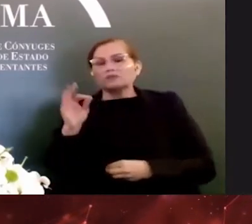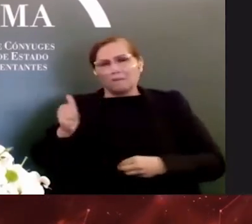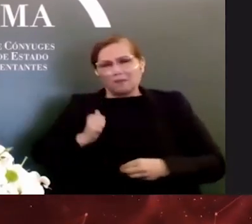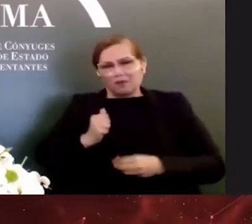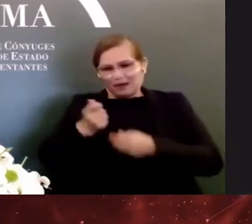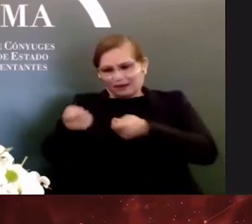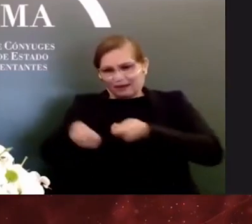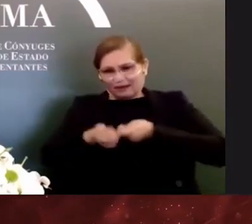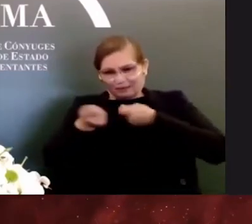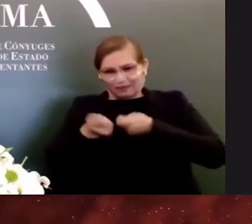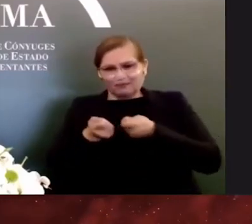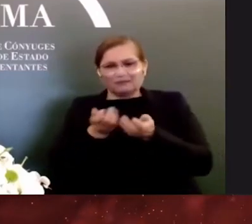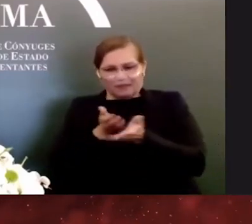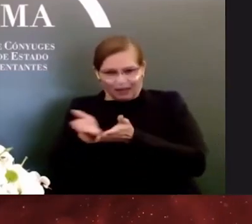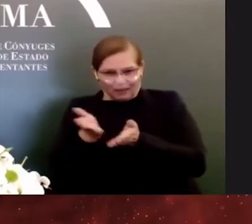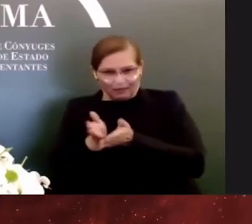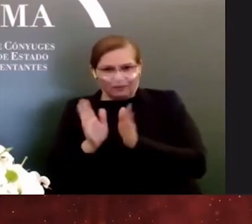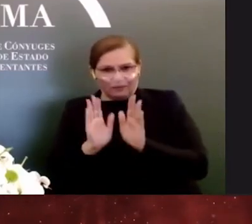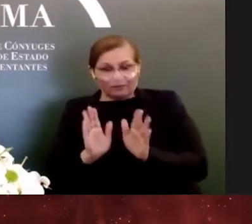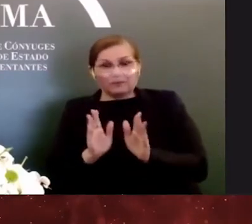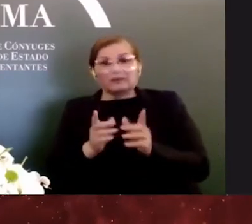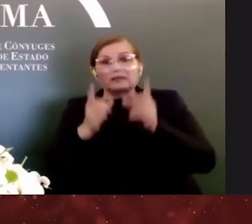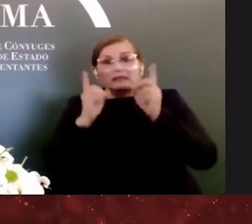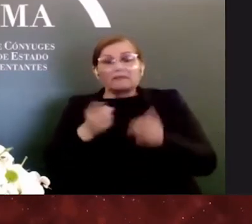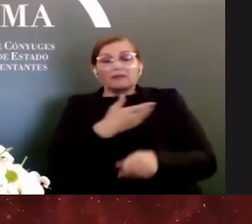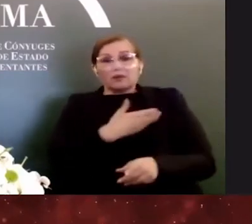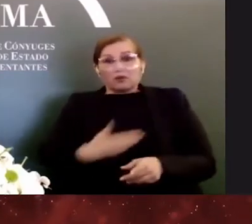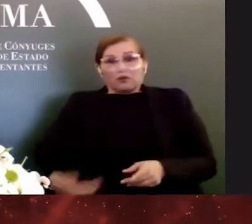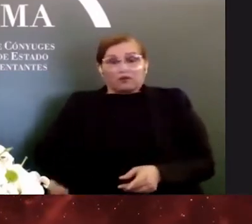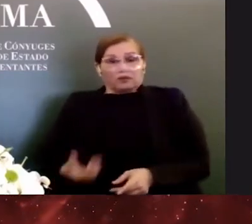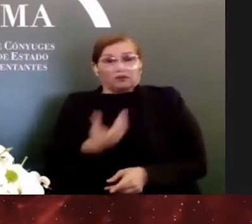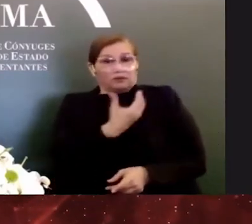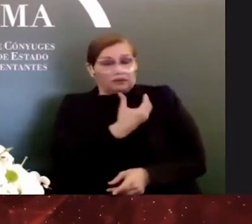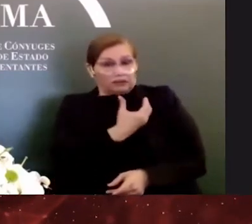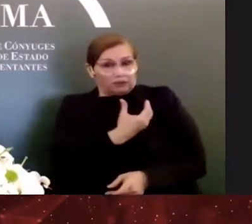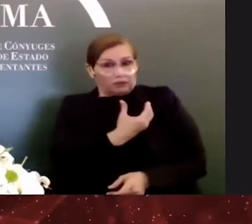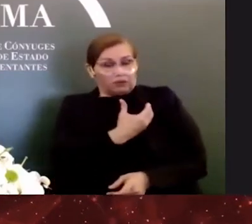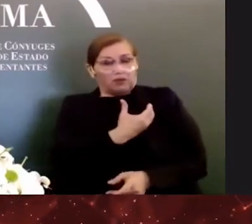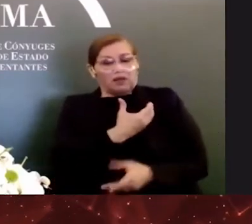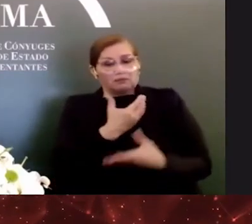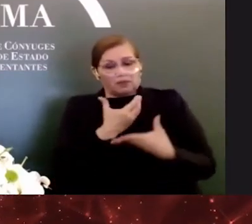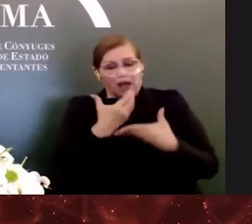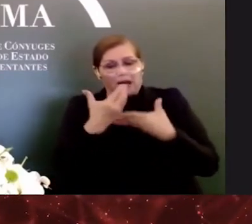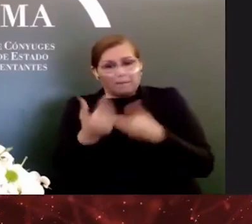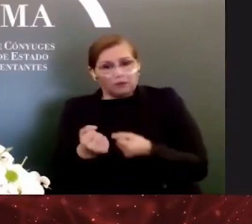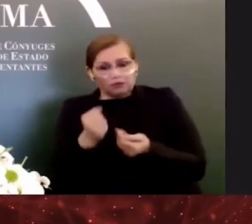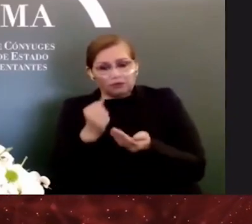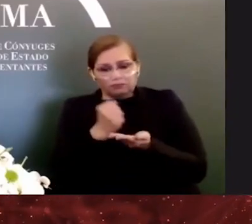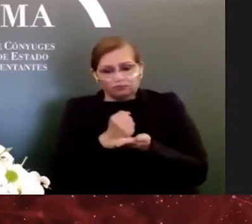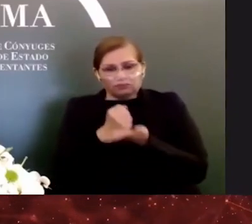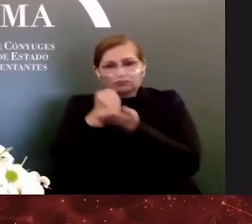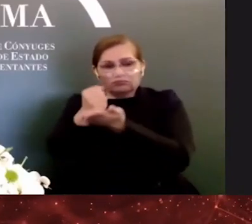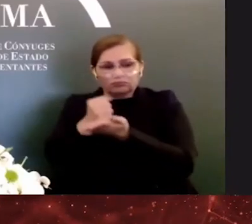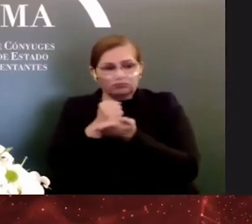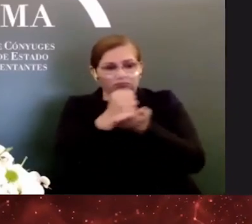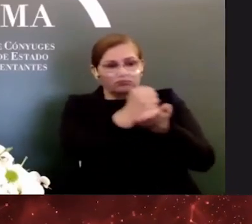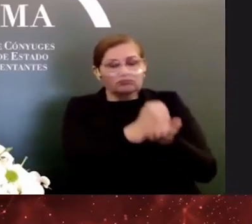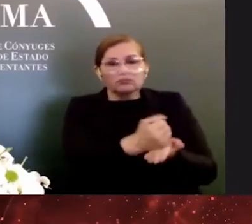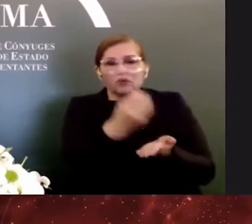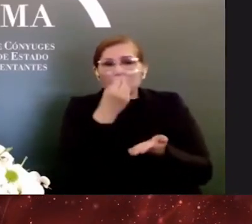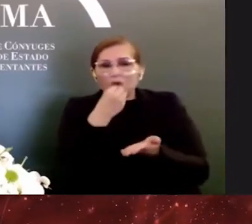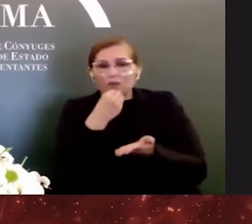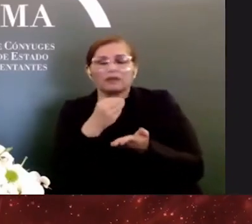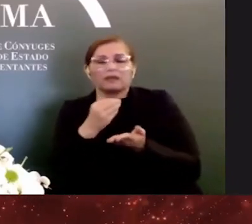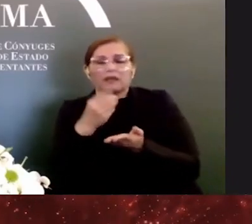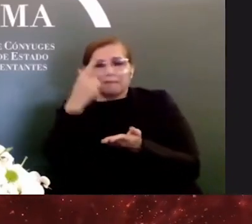mujeres rurales. Asimismo, el gobierno nacional asistió con alimentos a familias y colectivos